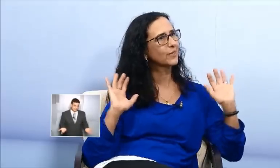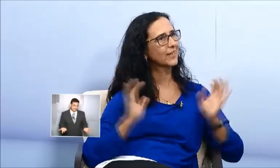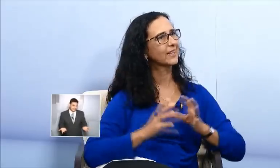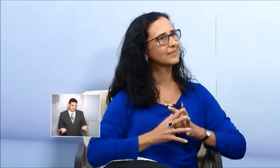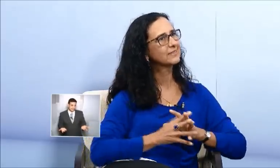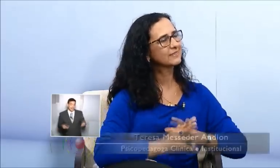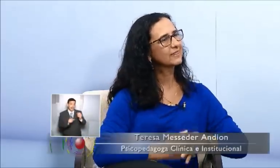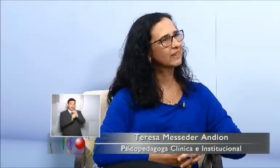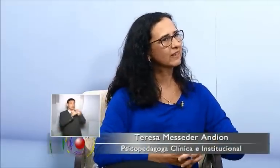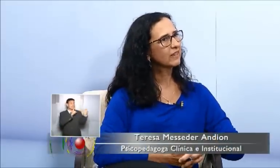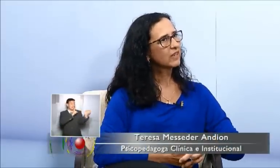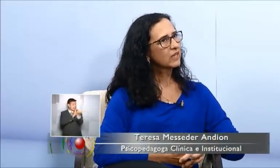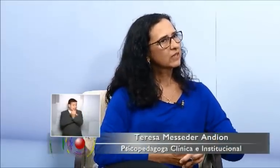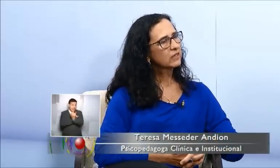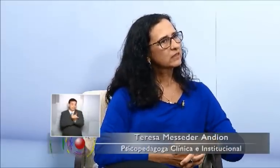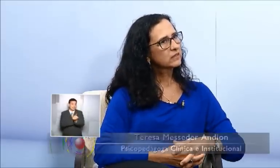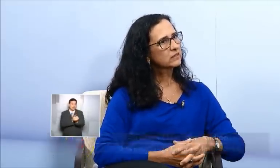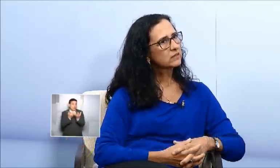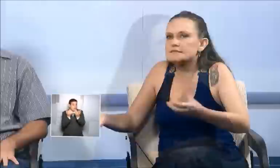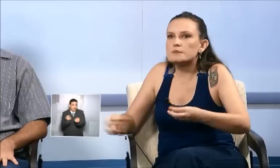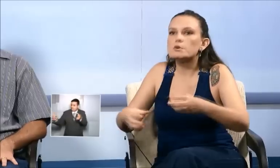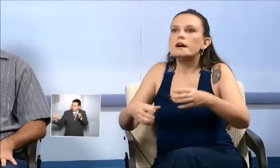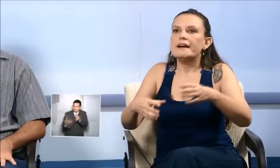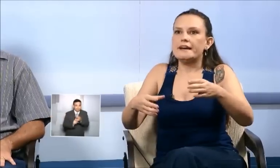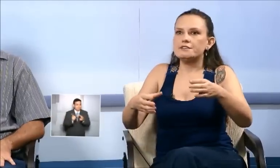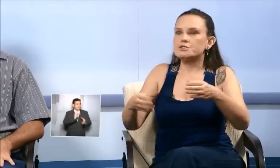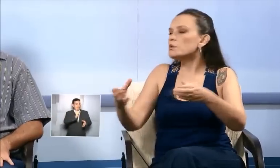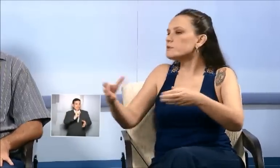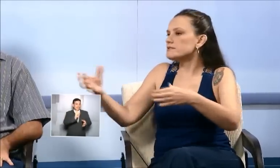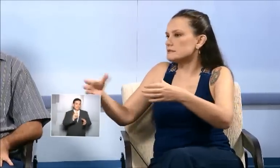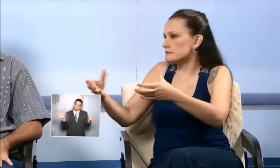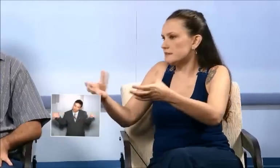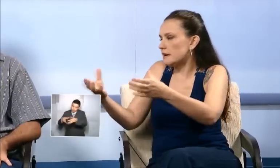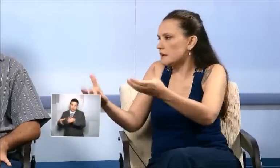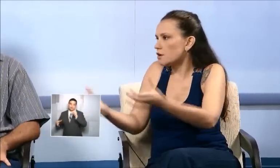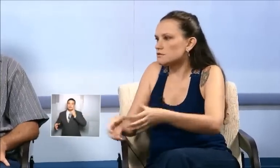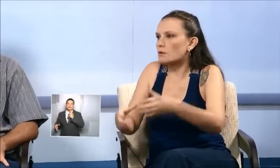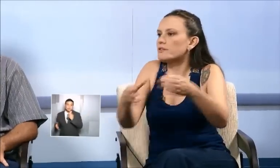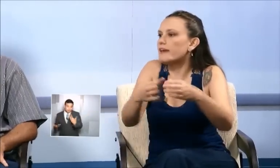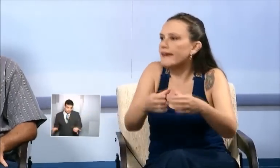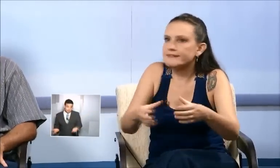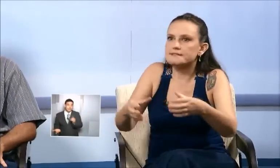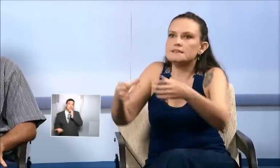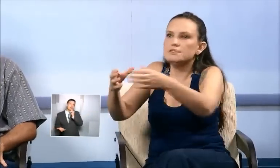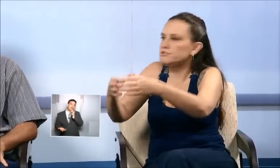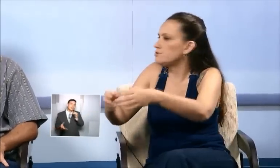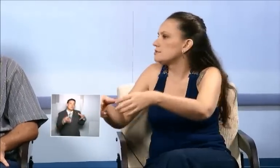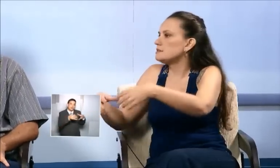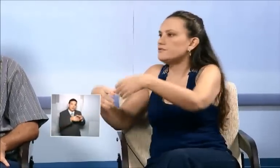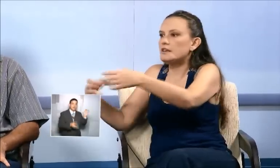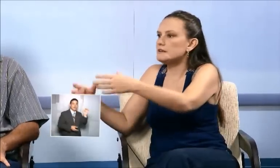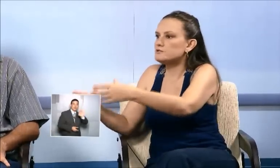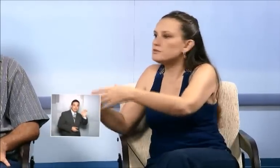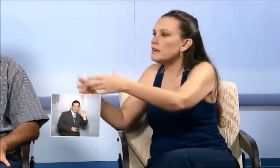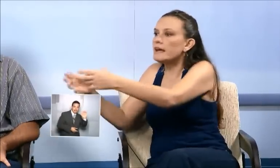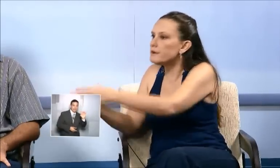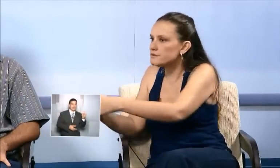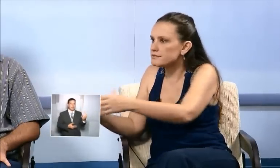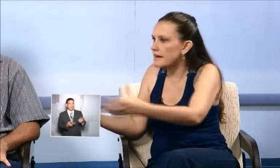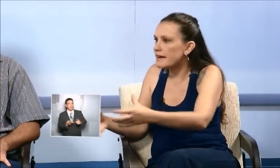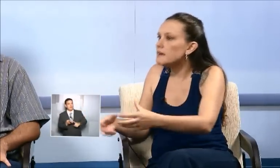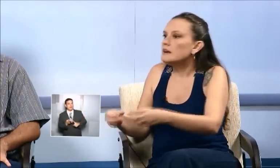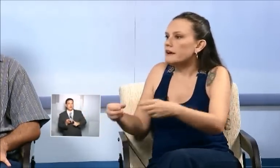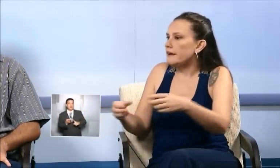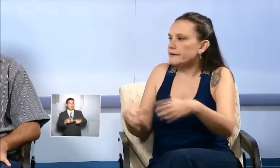inclui. Exatamente. Né? A gente entra na questão, por exemplo, de grupos segregatórios, como gays, índios, enfim,